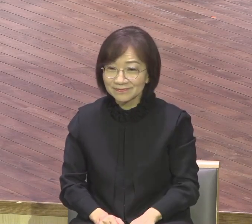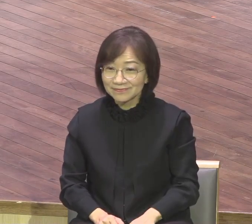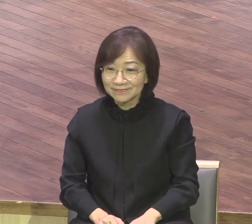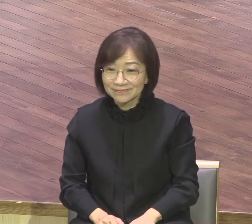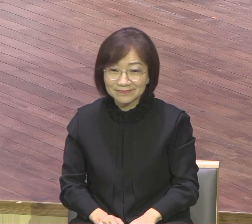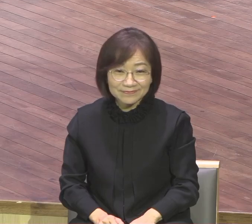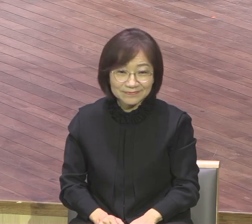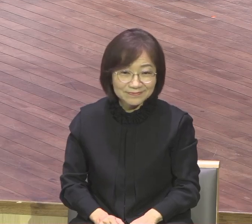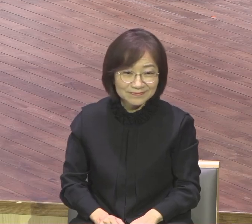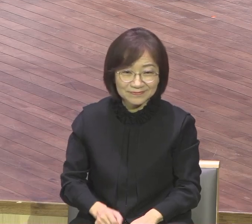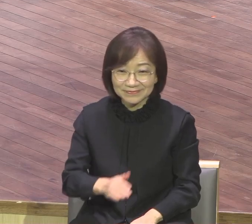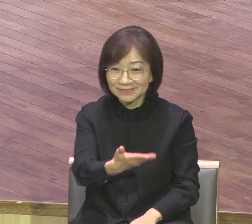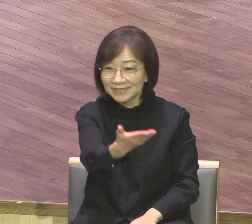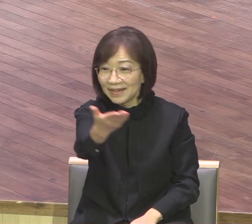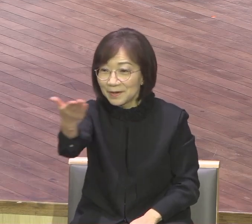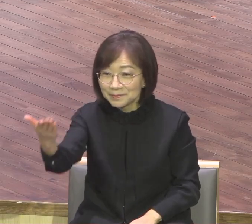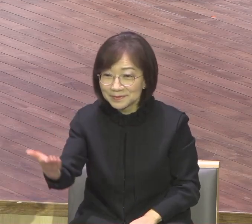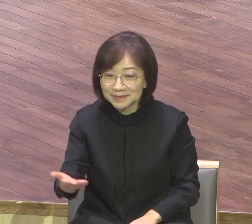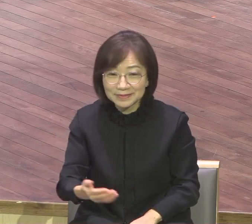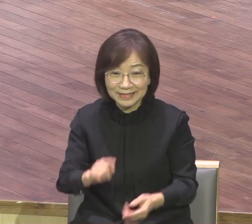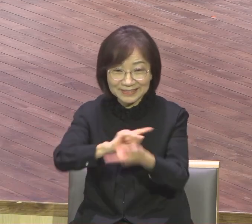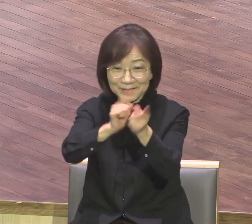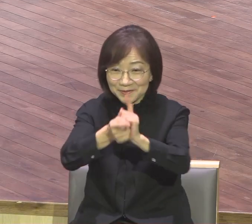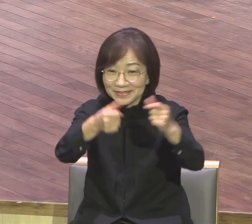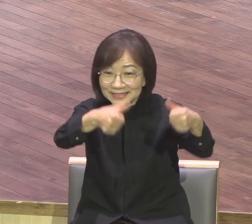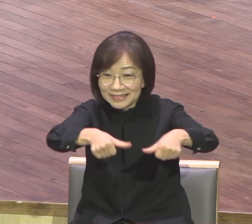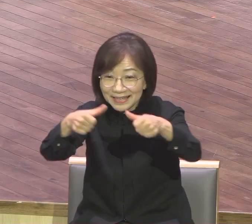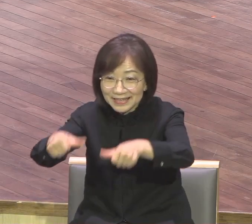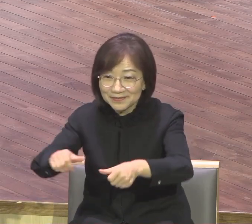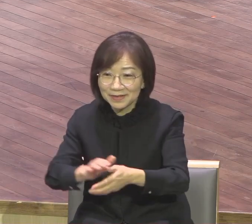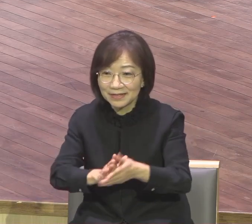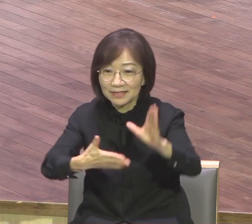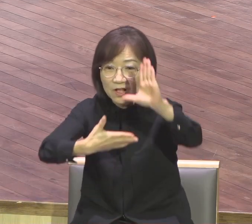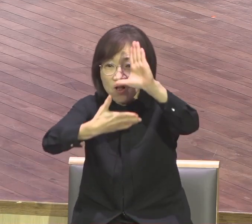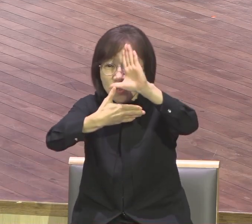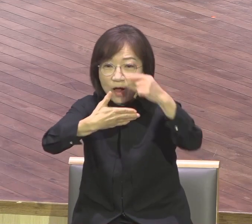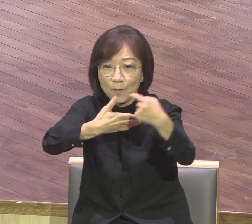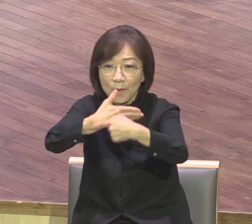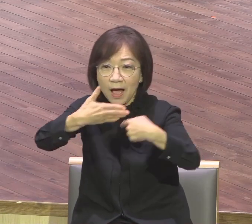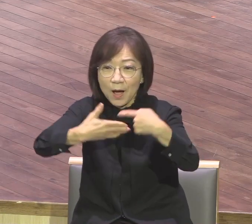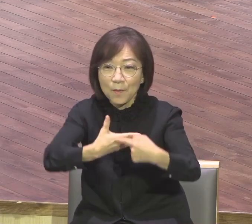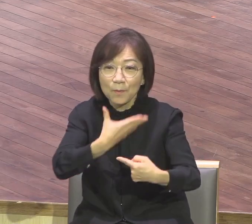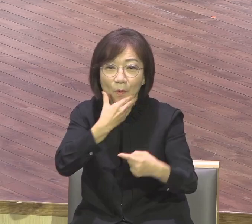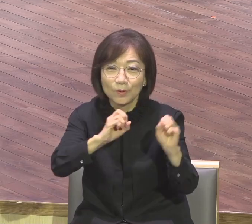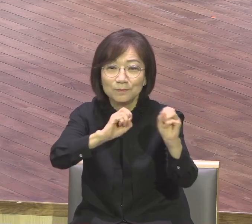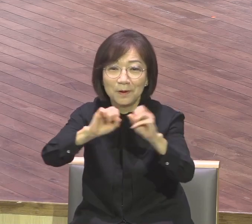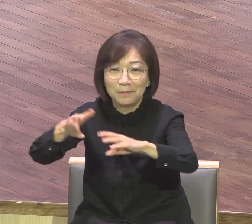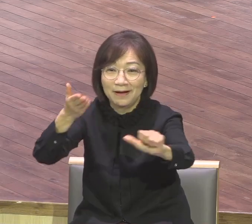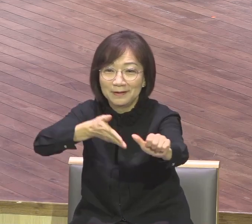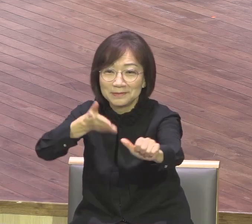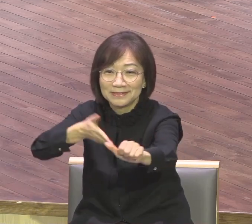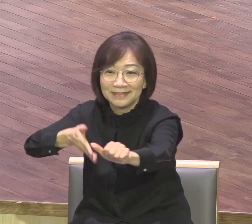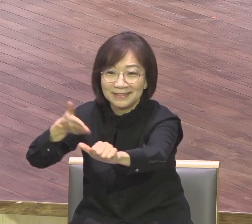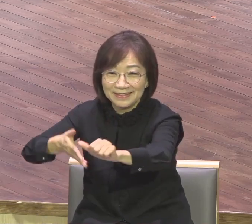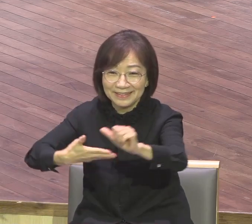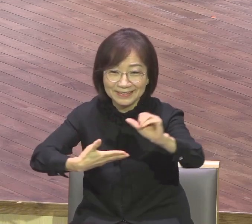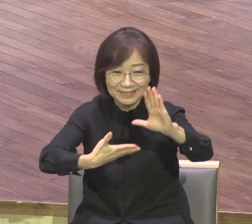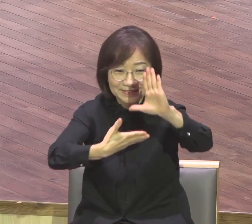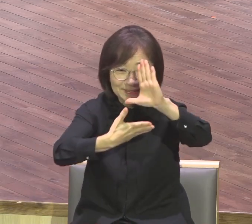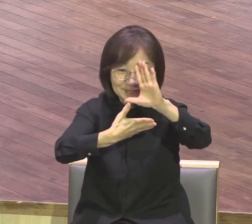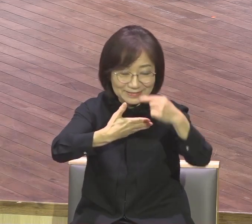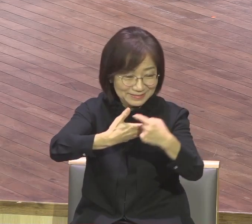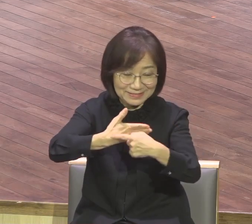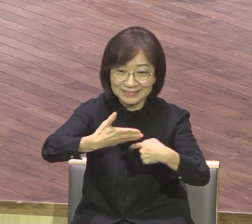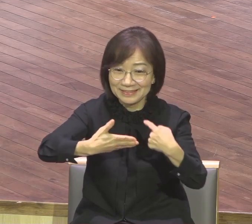우리 영혼 가족들 또 서로 다운 인사합시다. 남미 복음화에 주역됩시다. Saludemos entre unos a